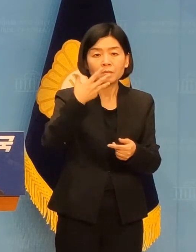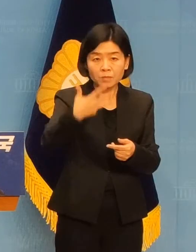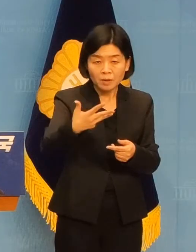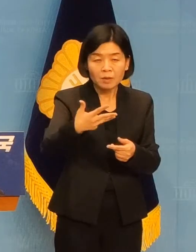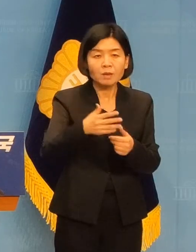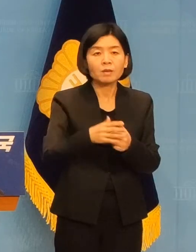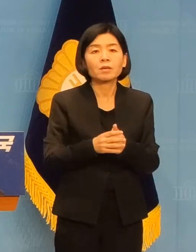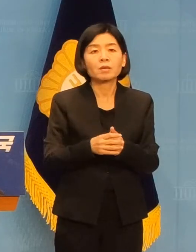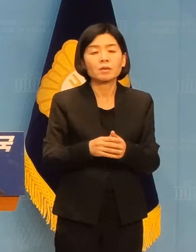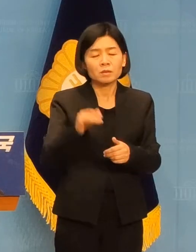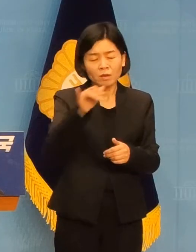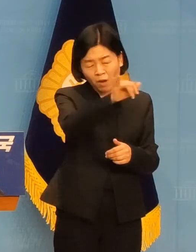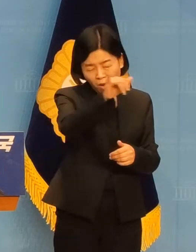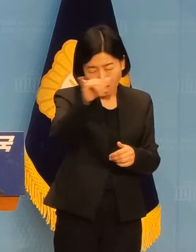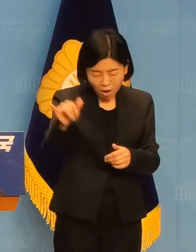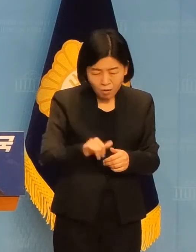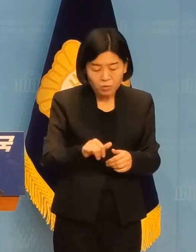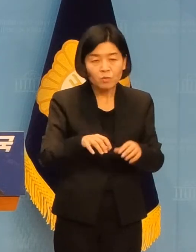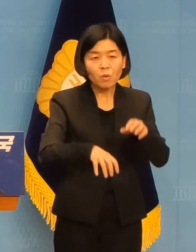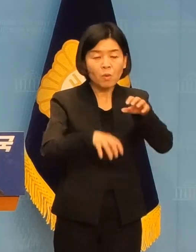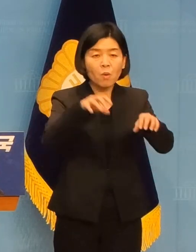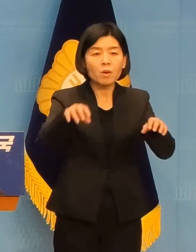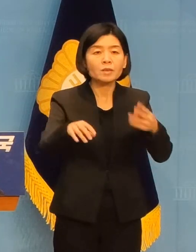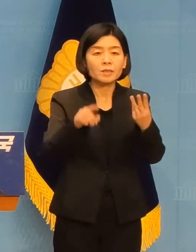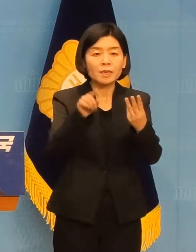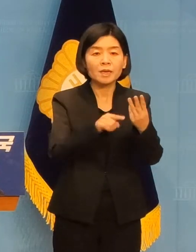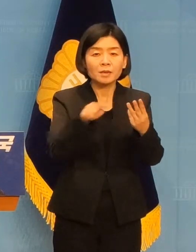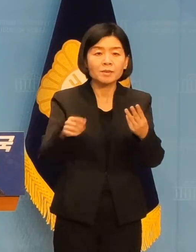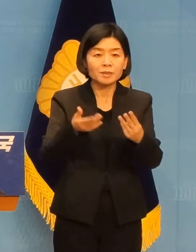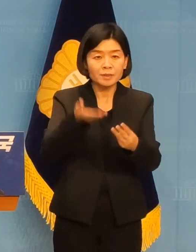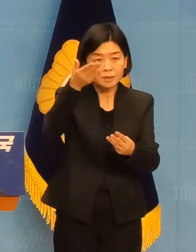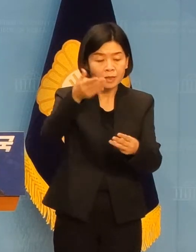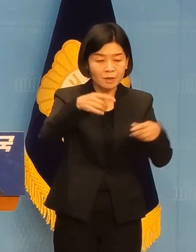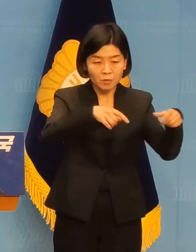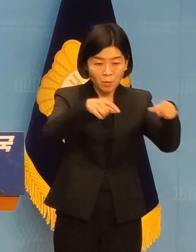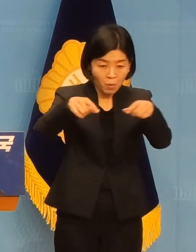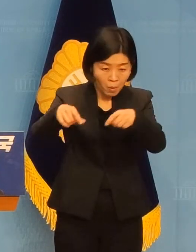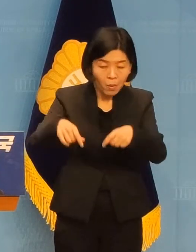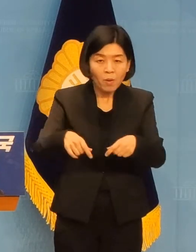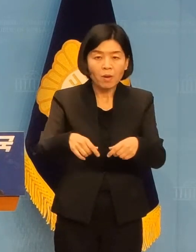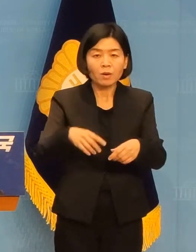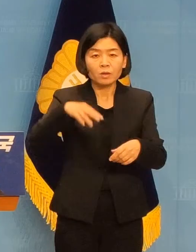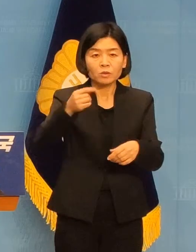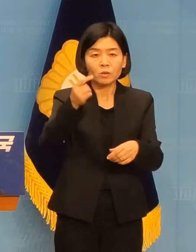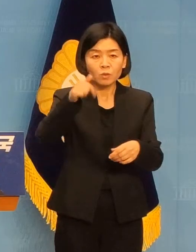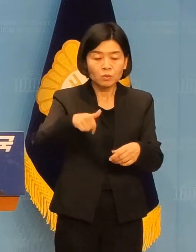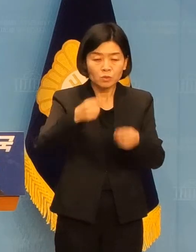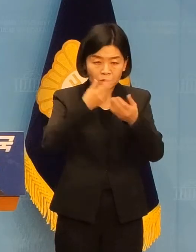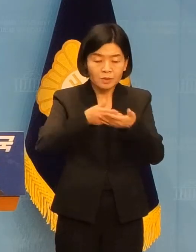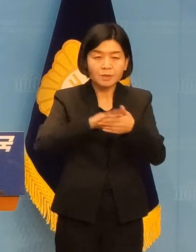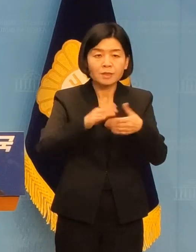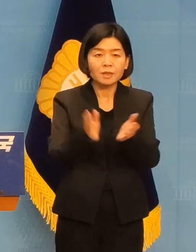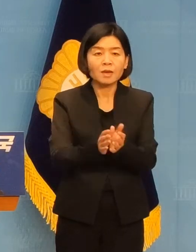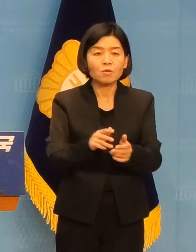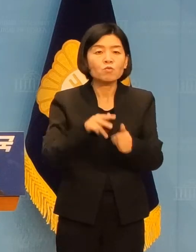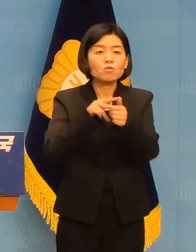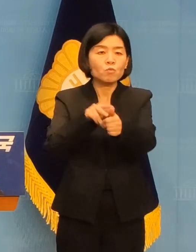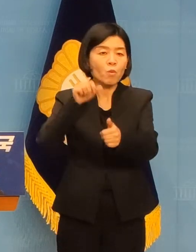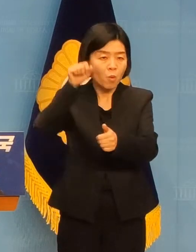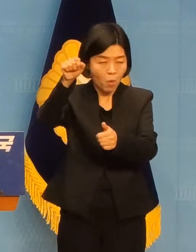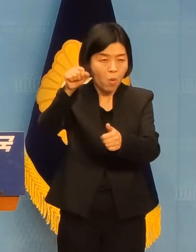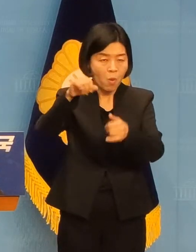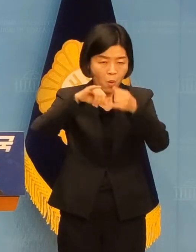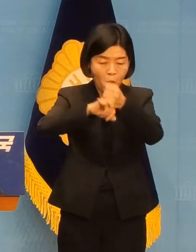등 전국 3인 이상 선거구 모든 곳에 당당하게 조국혁신당의 후보를 내겠습니다.